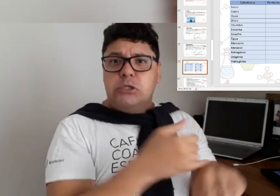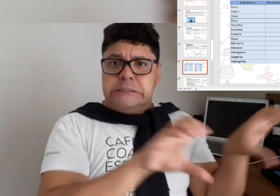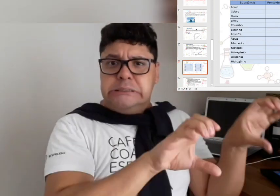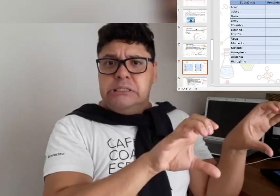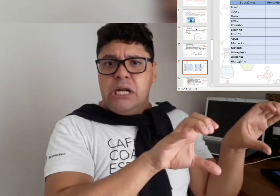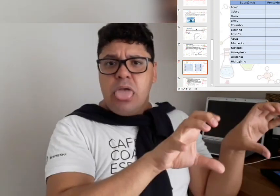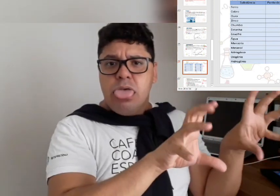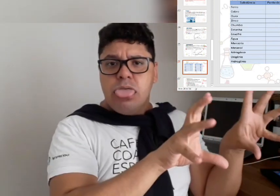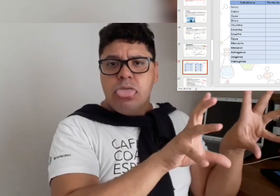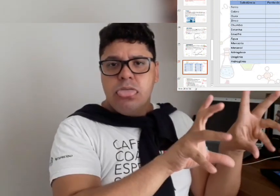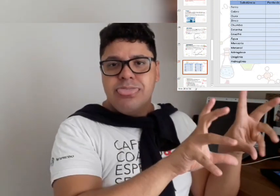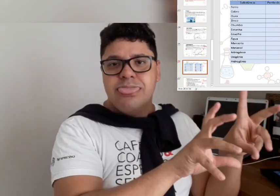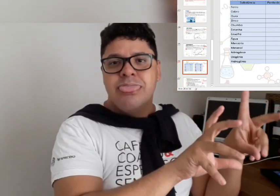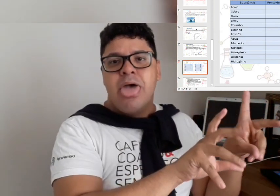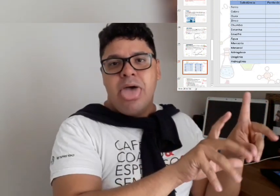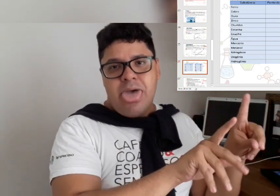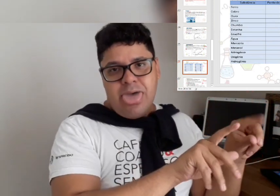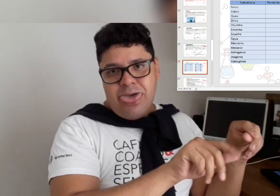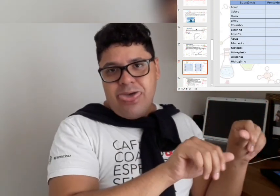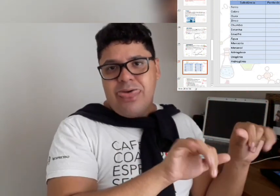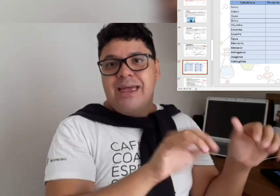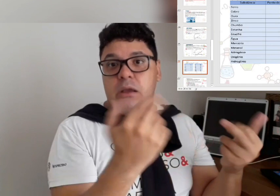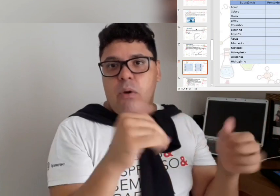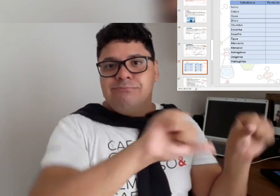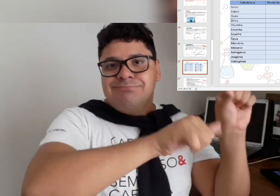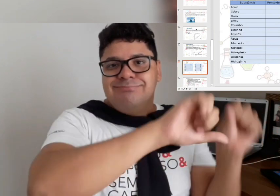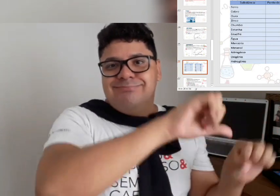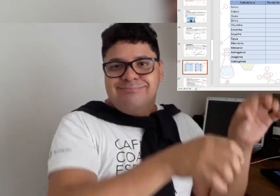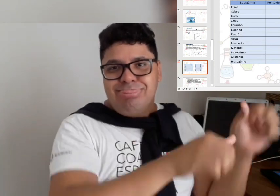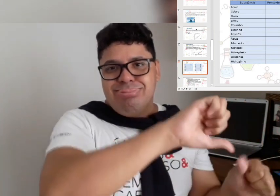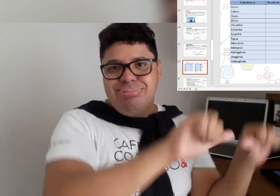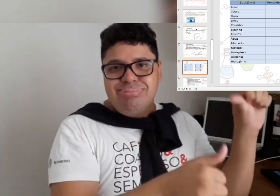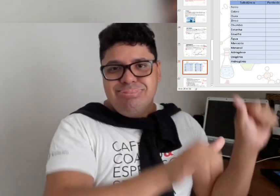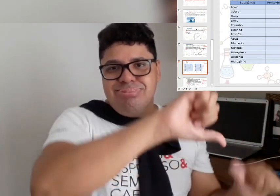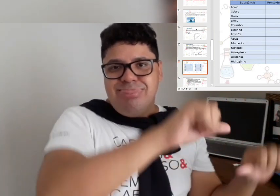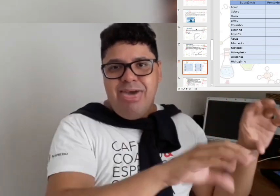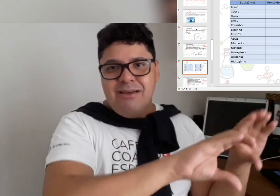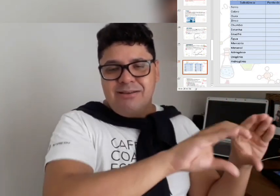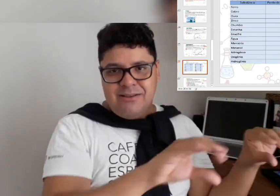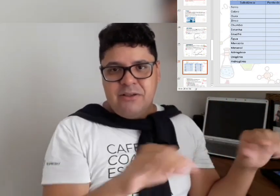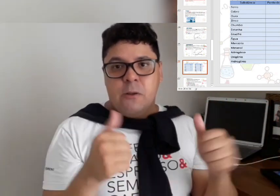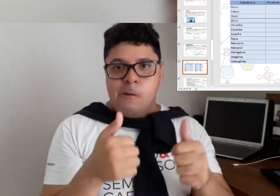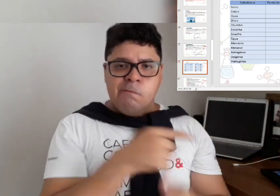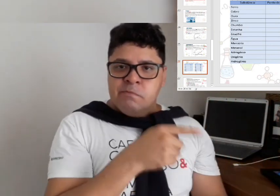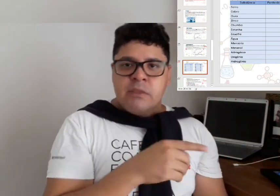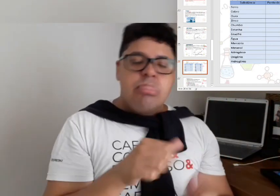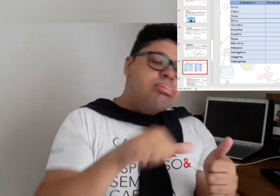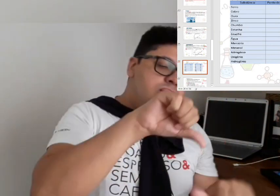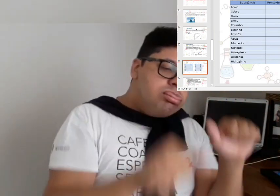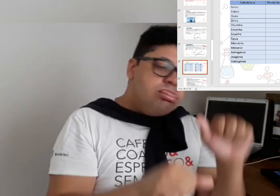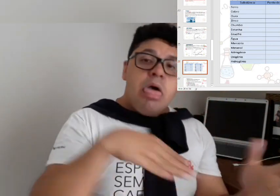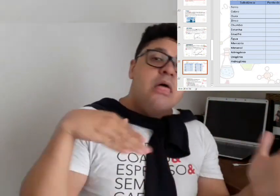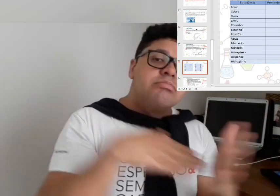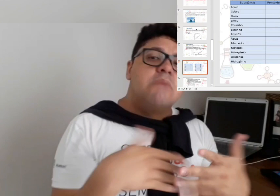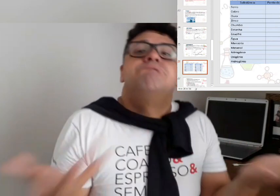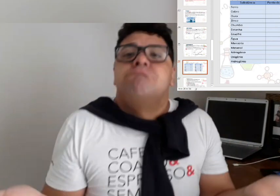fusão dela, e ela vai entrar em derretimento, vai entrar em fusão, tá? Até quando essa barra vai ficar no